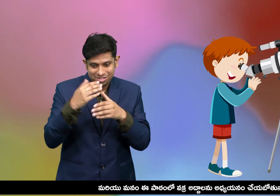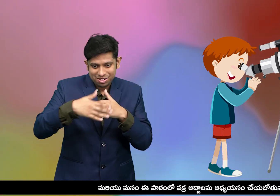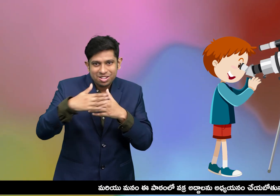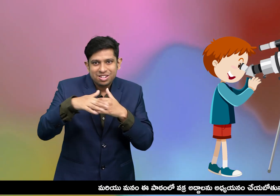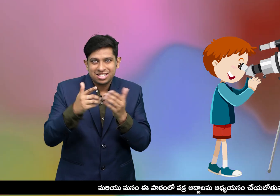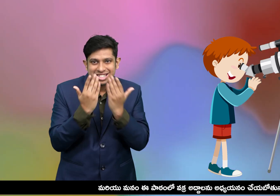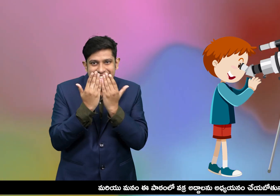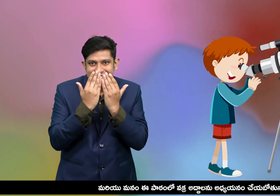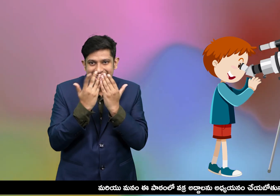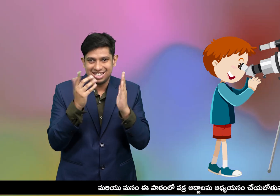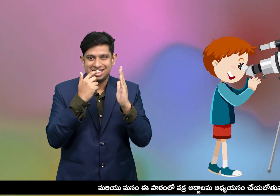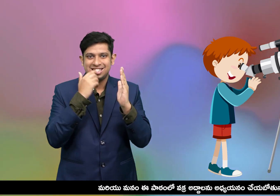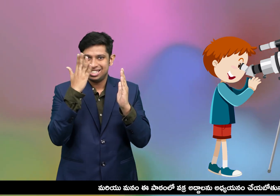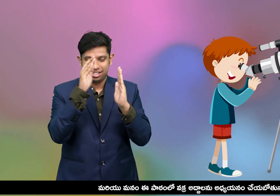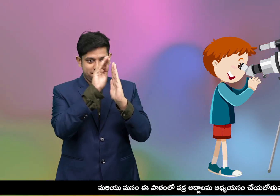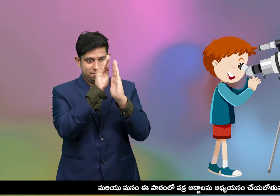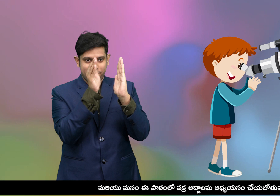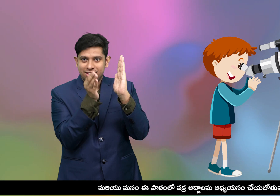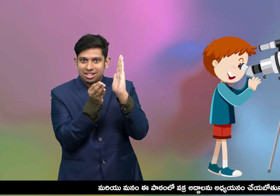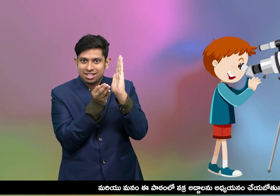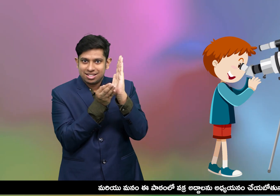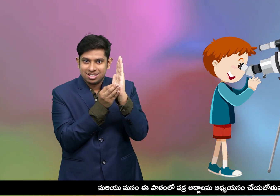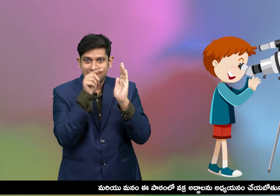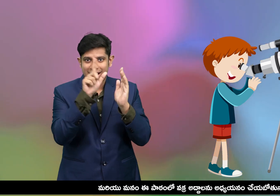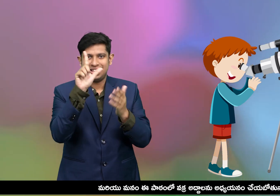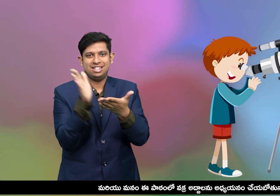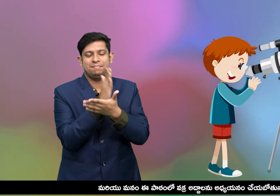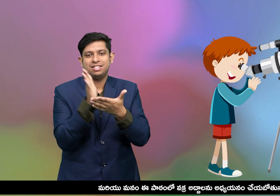మరియు మనం ఈ పాఠంలో వక్ర అద్దాలను అధ్యయనం చేయబోతున్నాము.